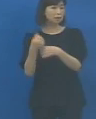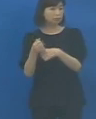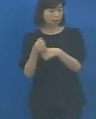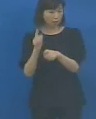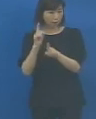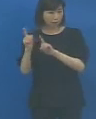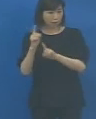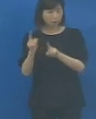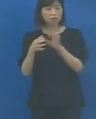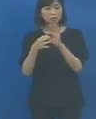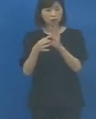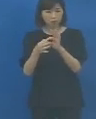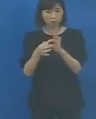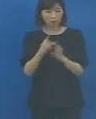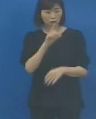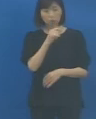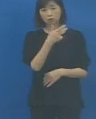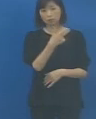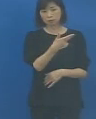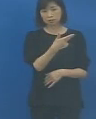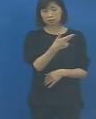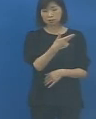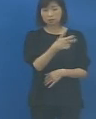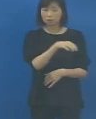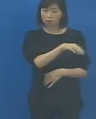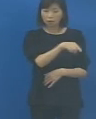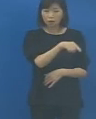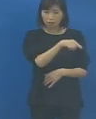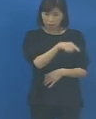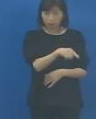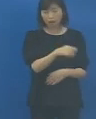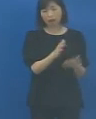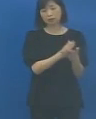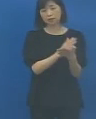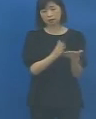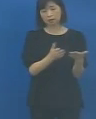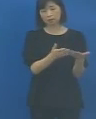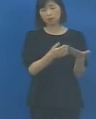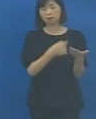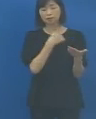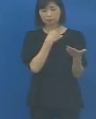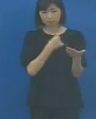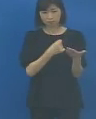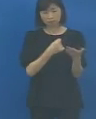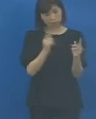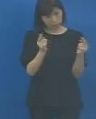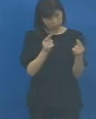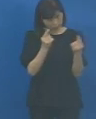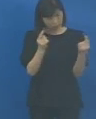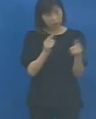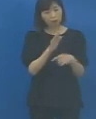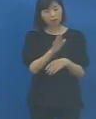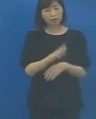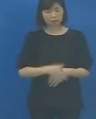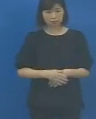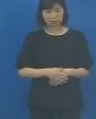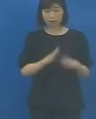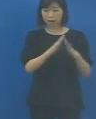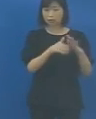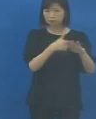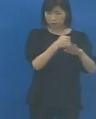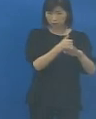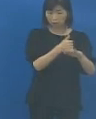これ鳥取市の方でご判断いただくべき行事だと思いますので、その会長を務めておられます市長をは